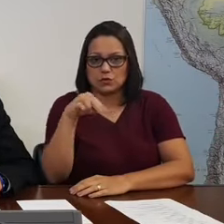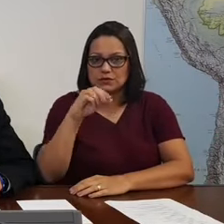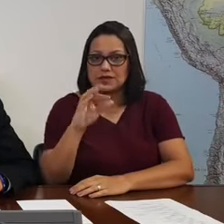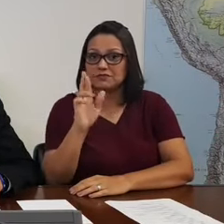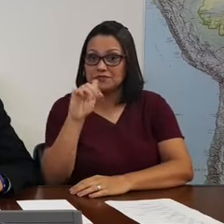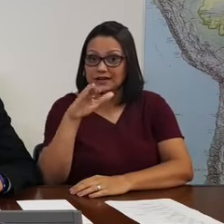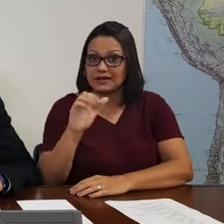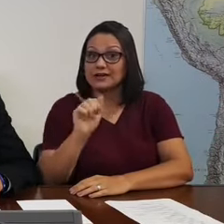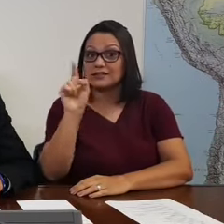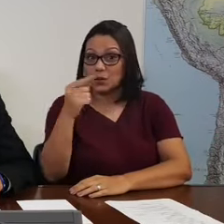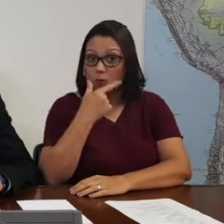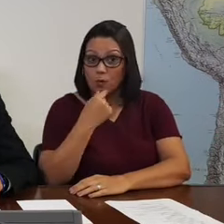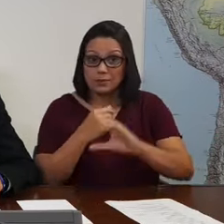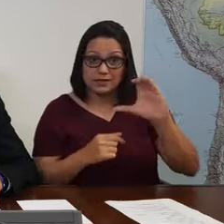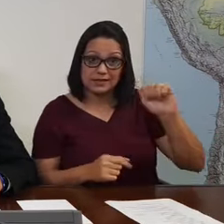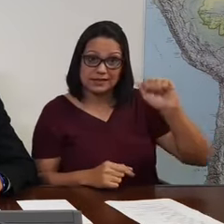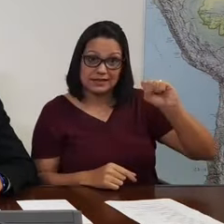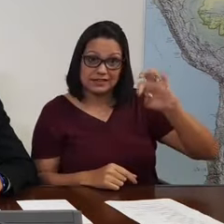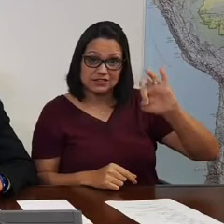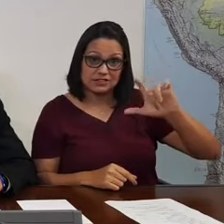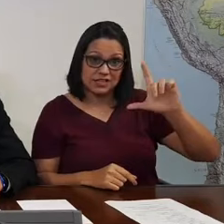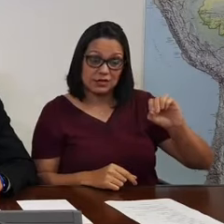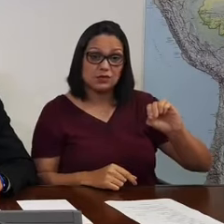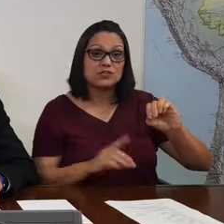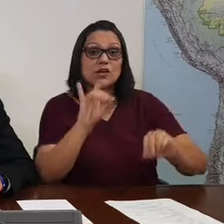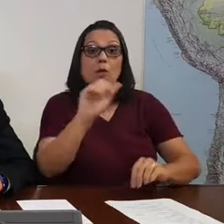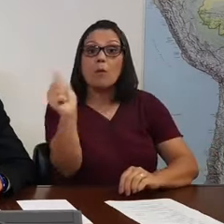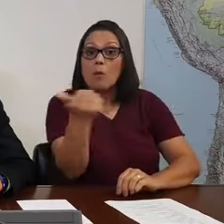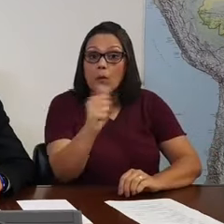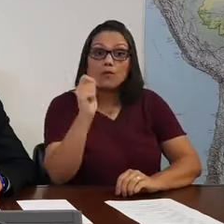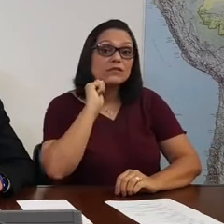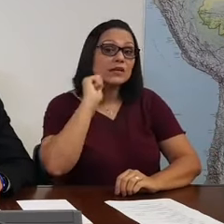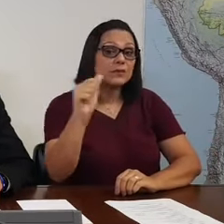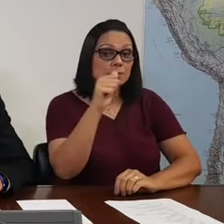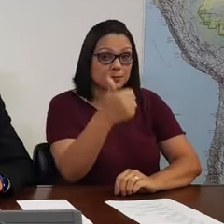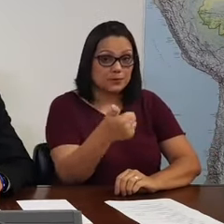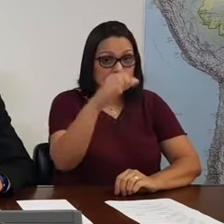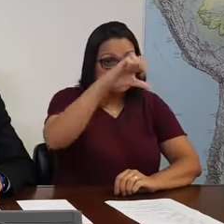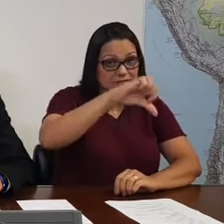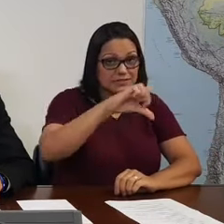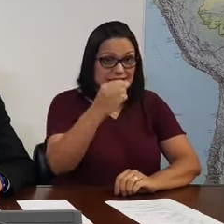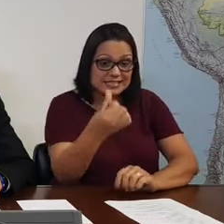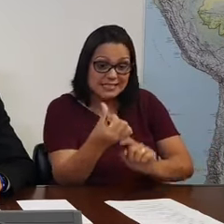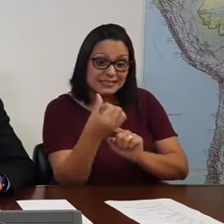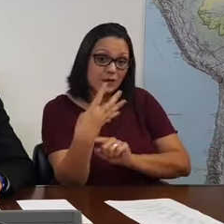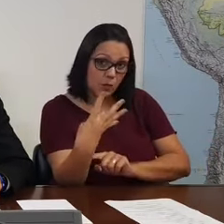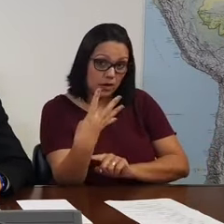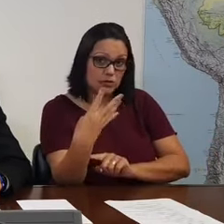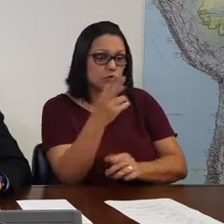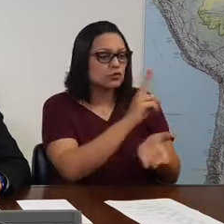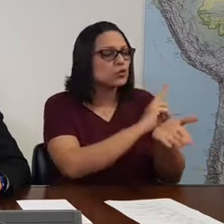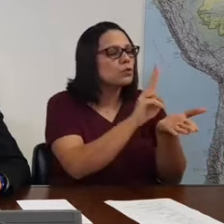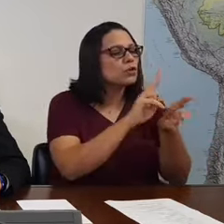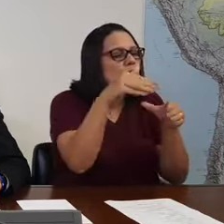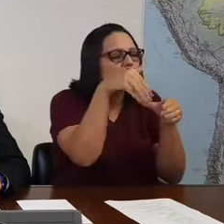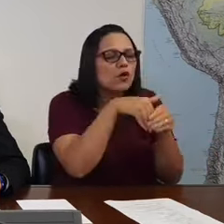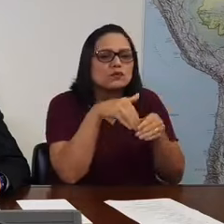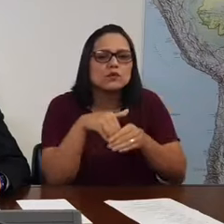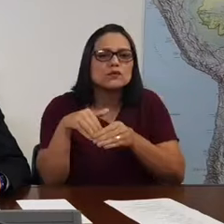República do Brasil no dia 11 de abril de 1964. Uma votação nominal, à luz